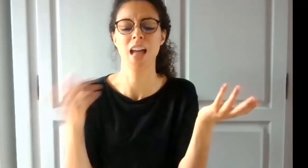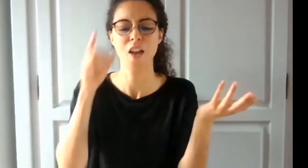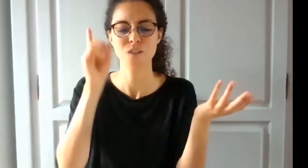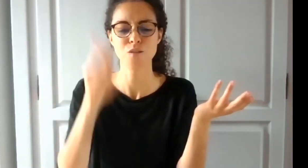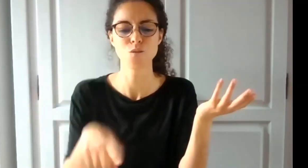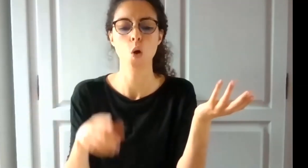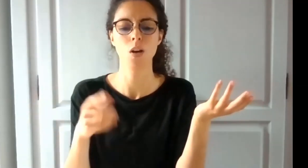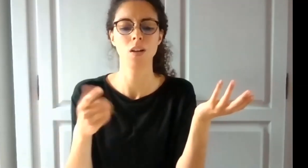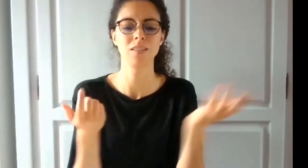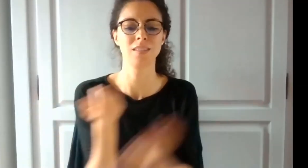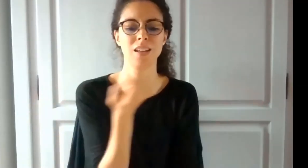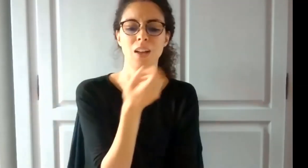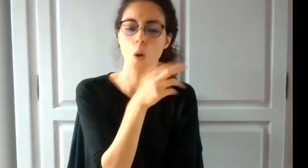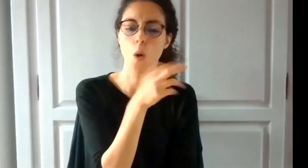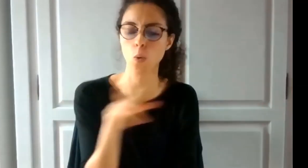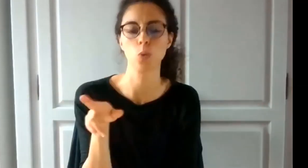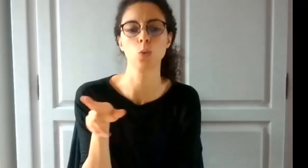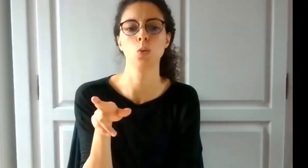fallait